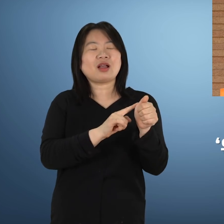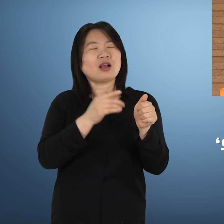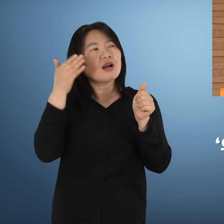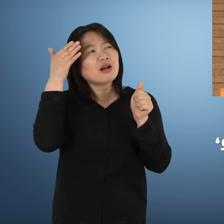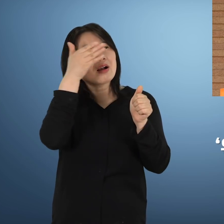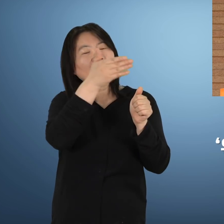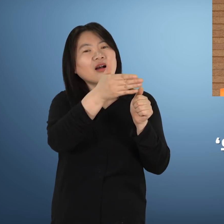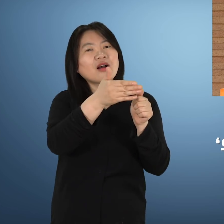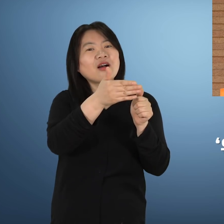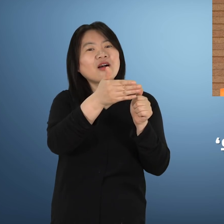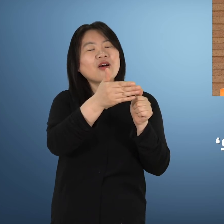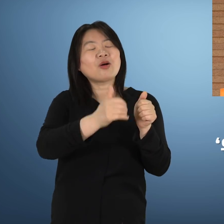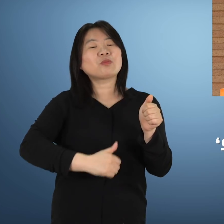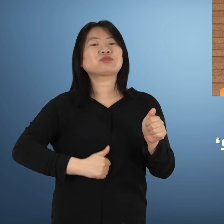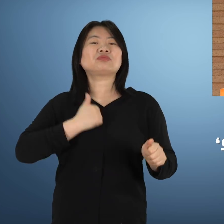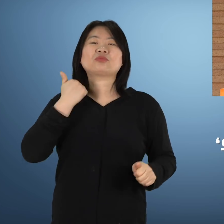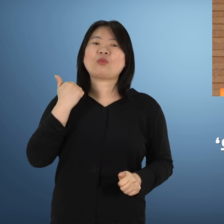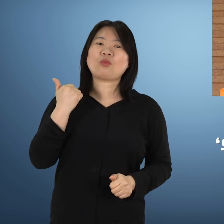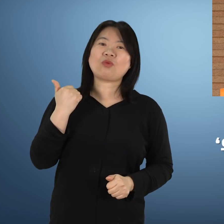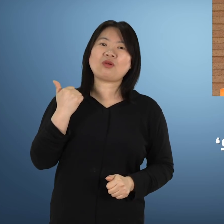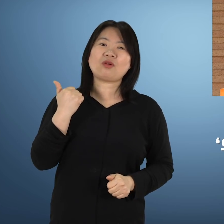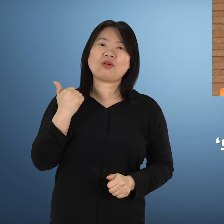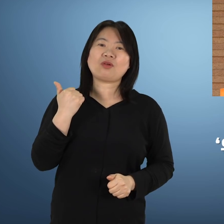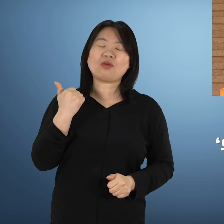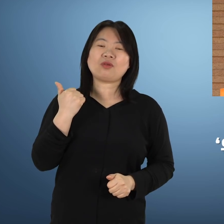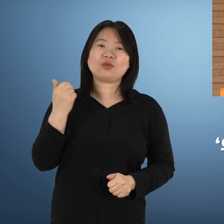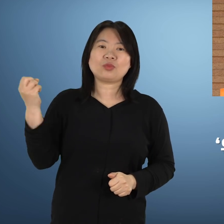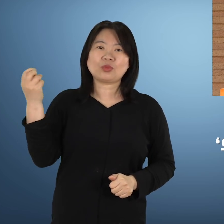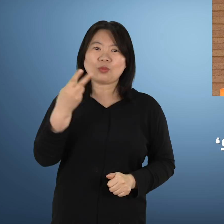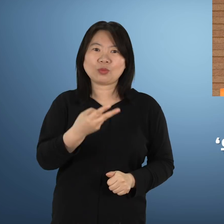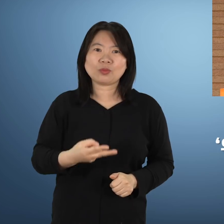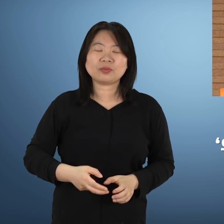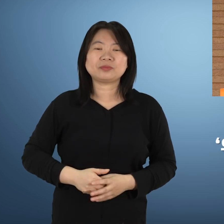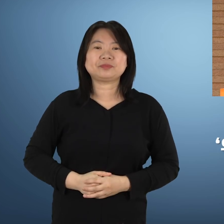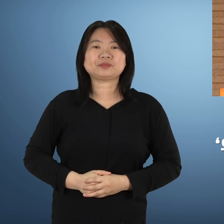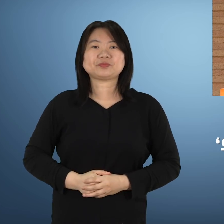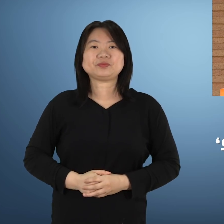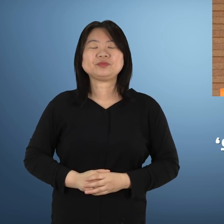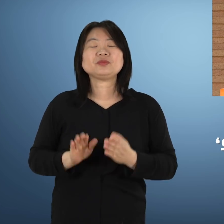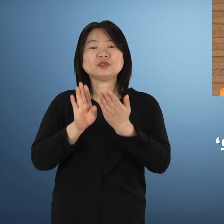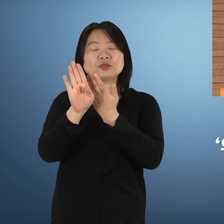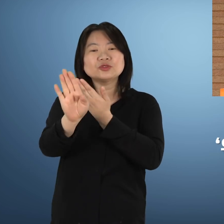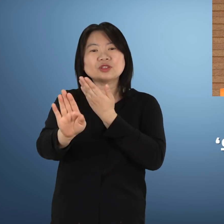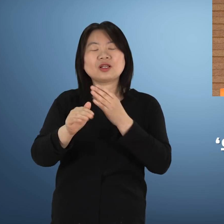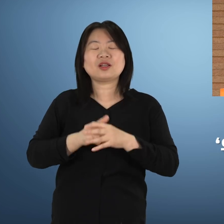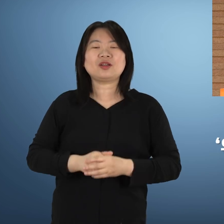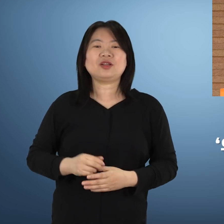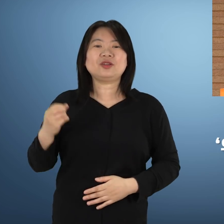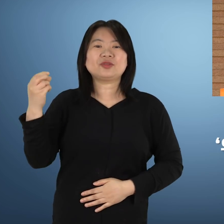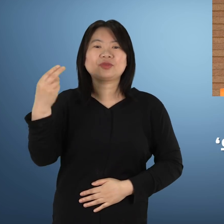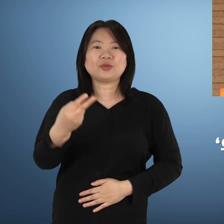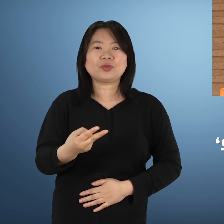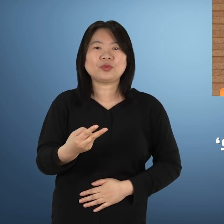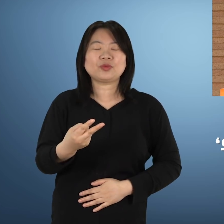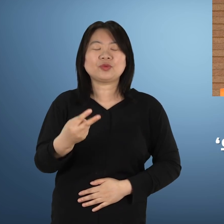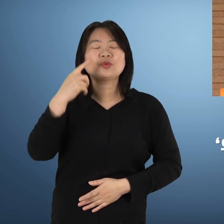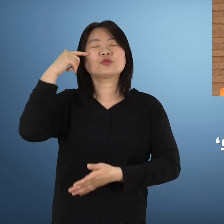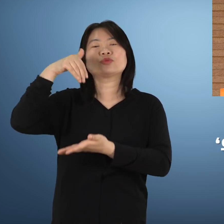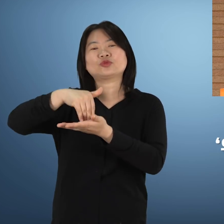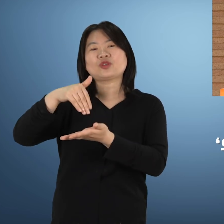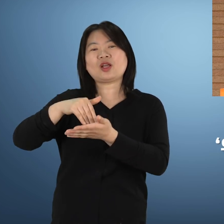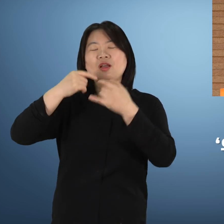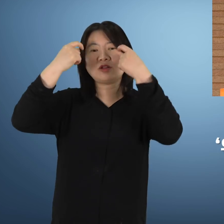향하여 분노를 터뜨리고, 그리고 난 다음에 또 후회의